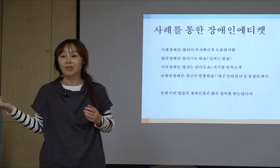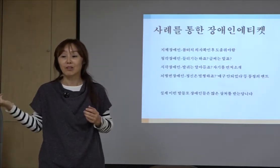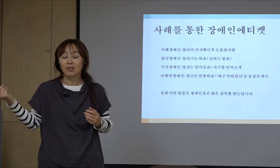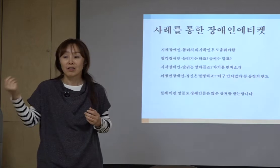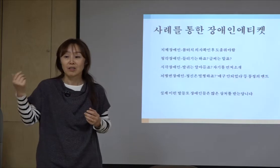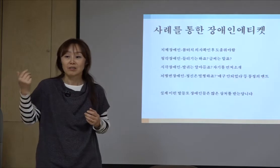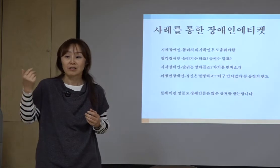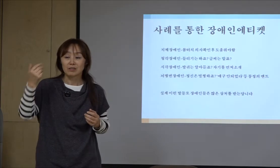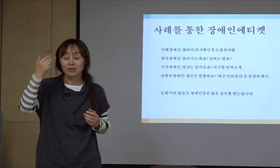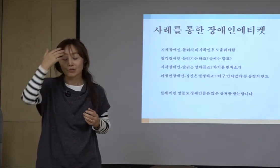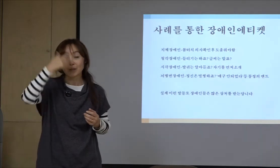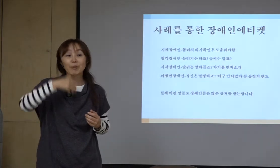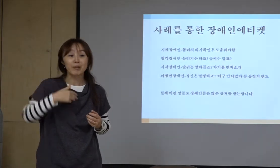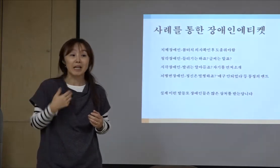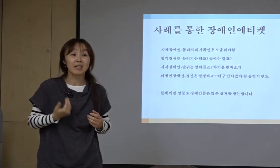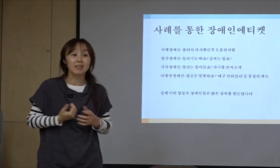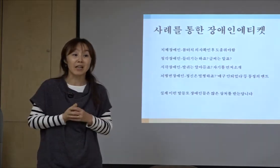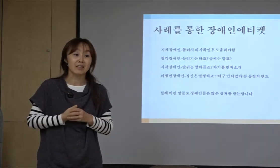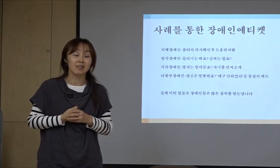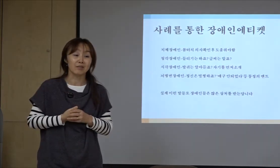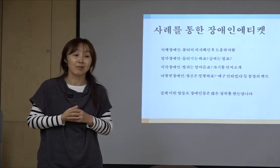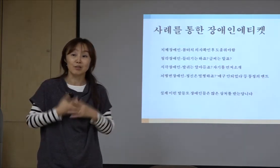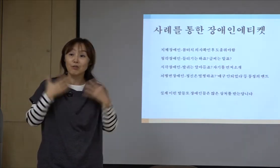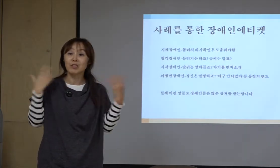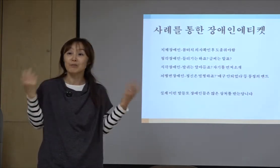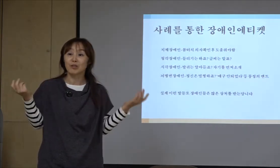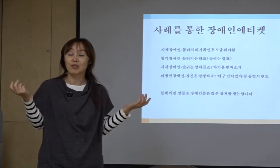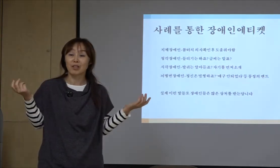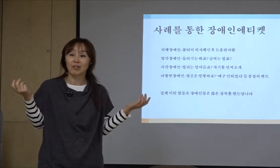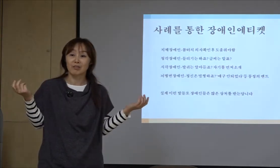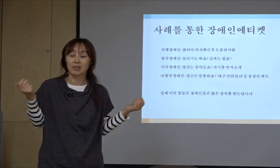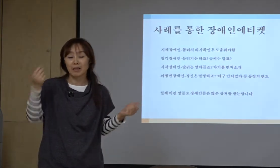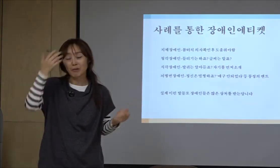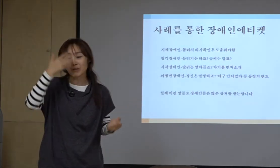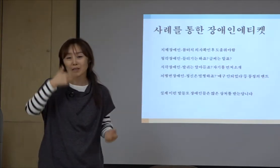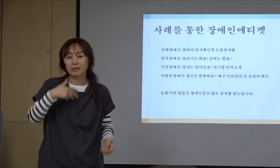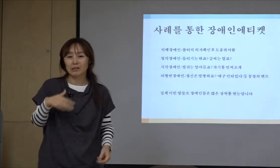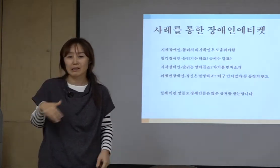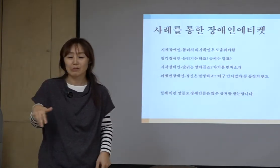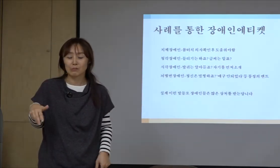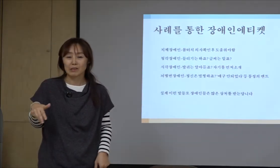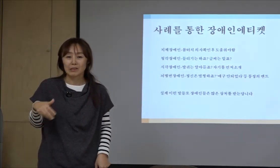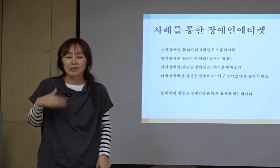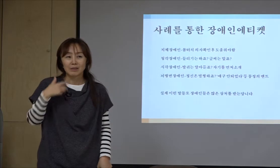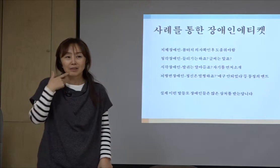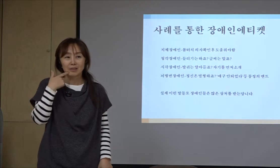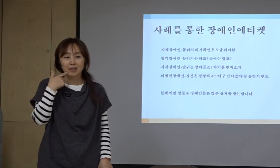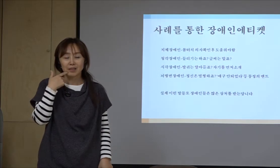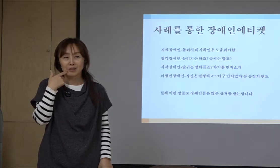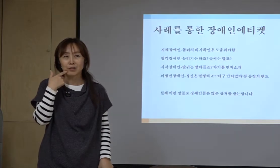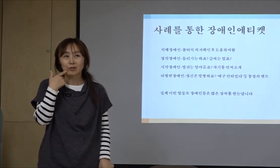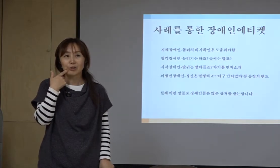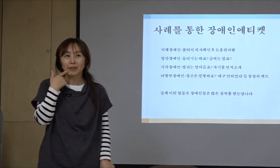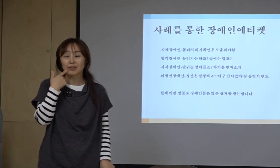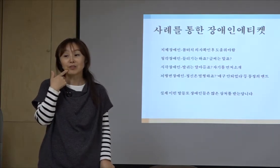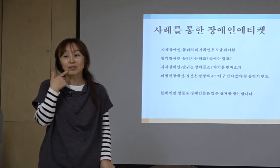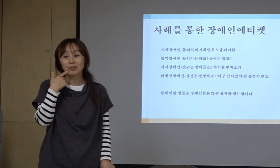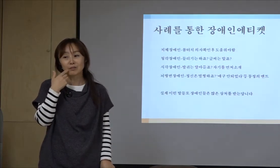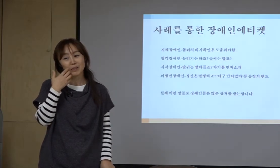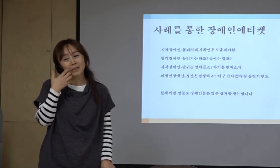나서 그 내병변 장애를 가지게 됐어요. 그러니까 정신은 멀쩡해요. 근데 내병변 장애들이 이렇게 그런 경우들이 많아요. 선천적으로